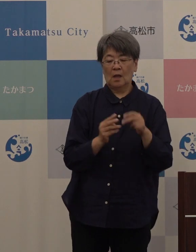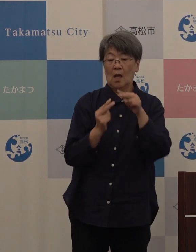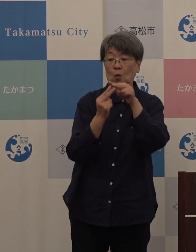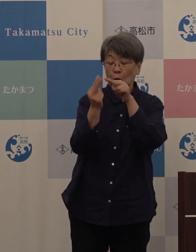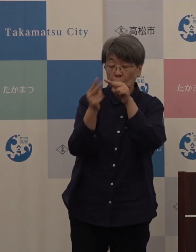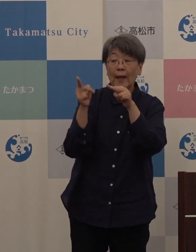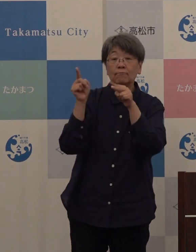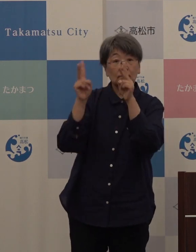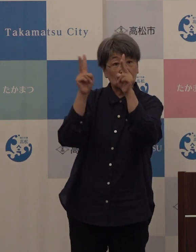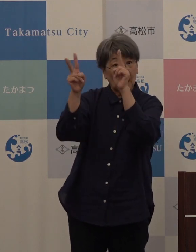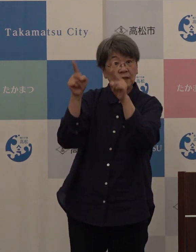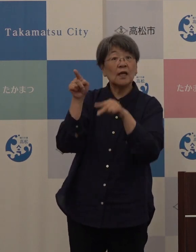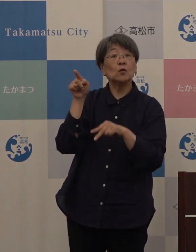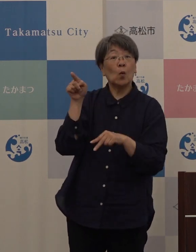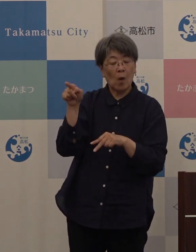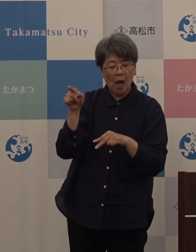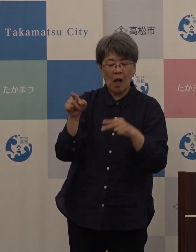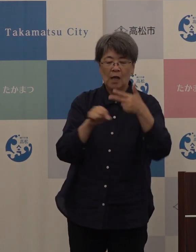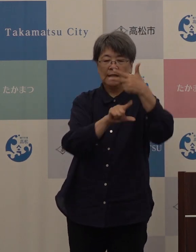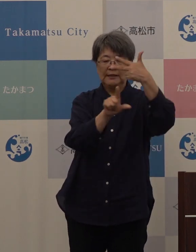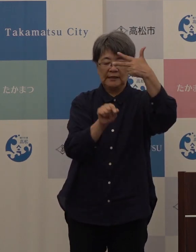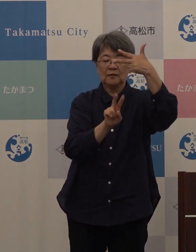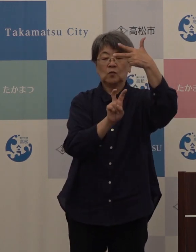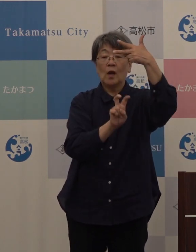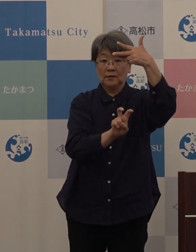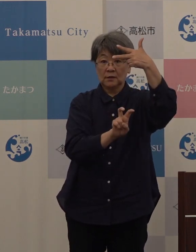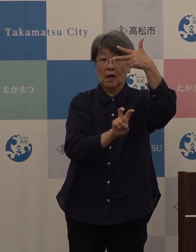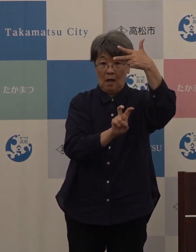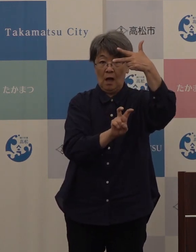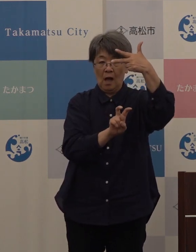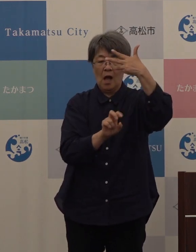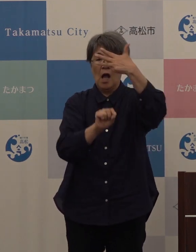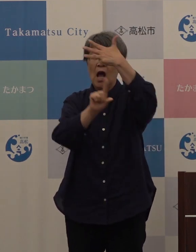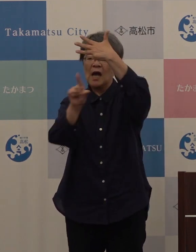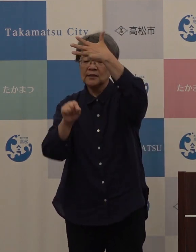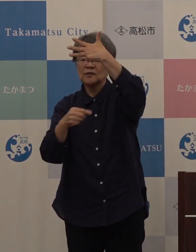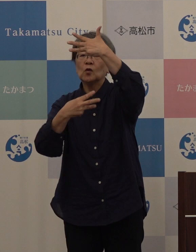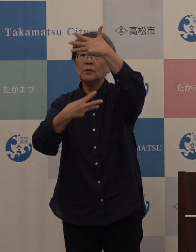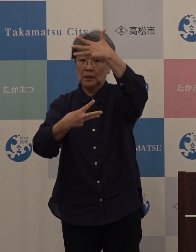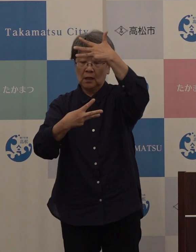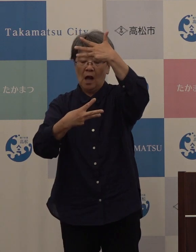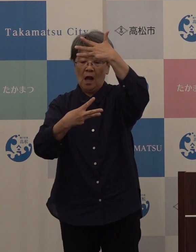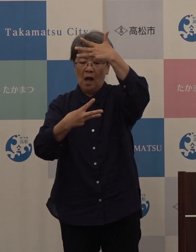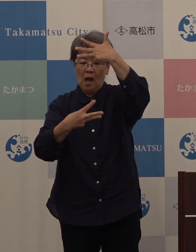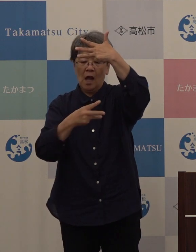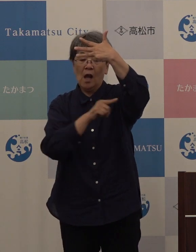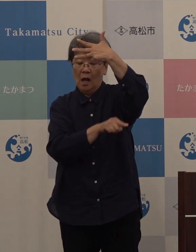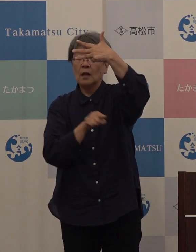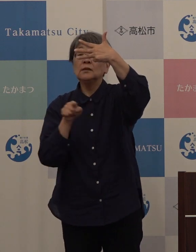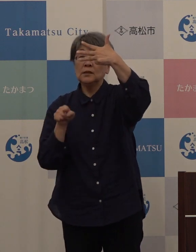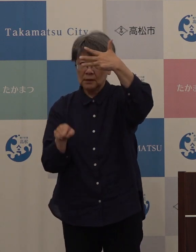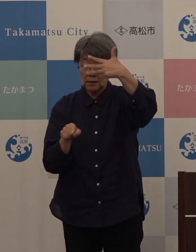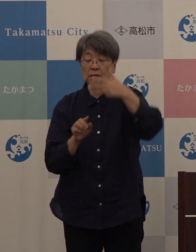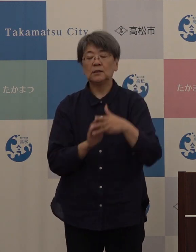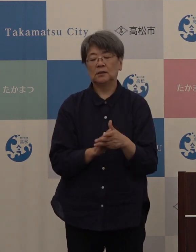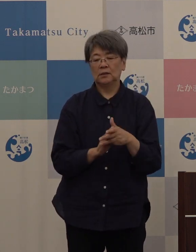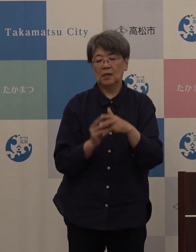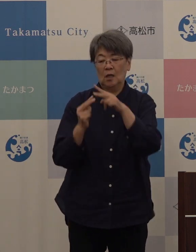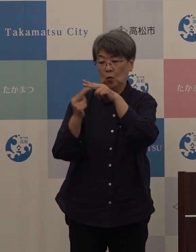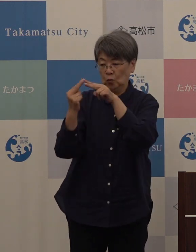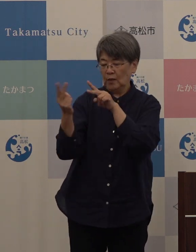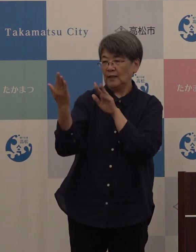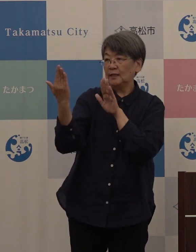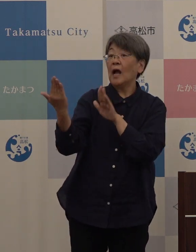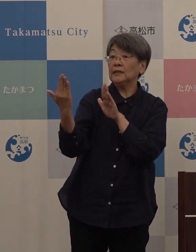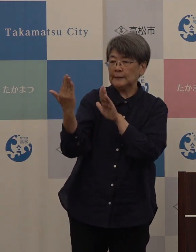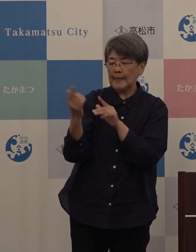とはですね、7月の20日それから8月3日に市として琴殿に対して